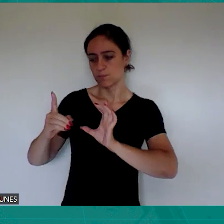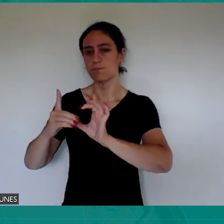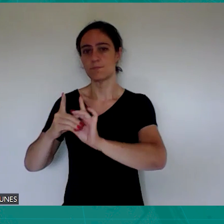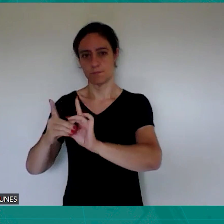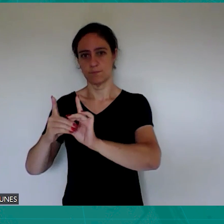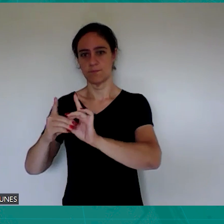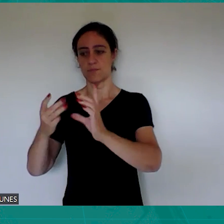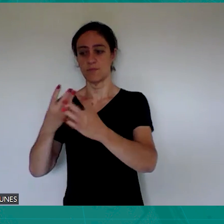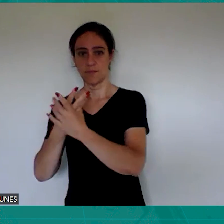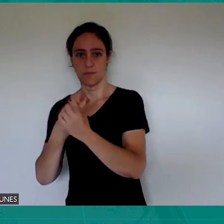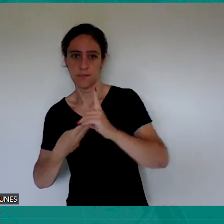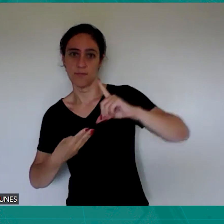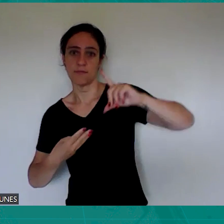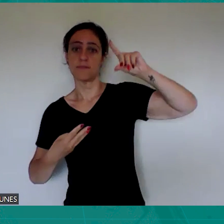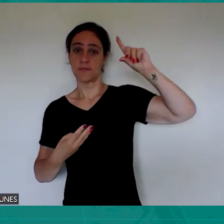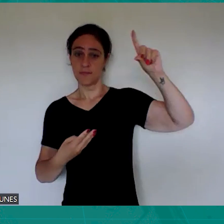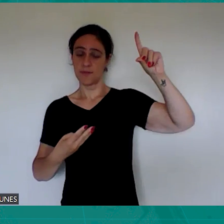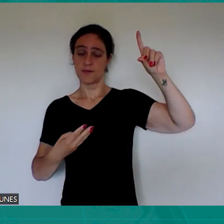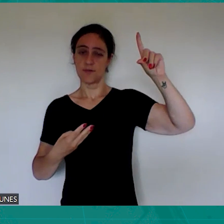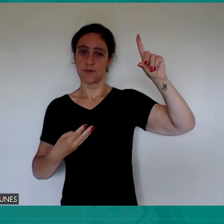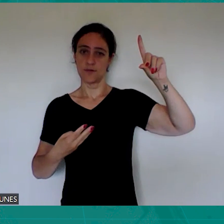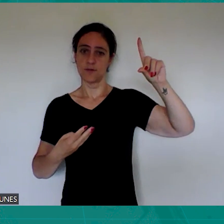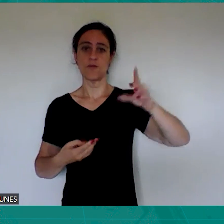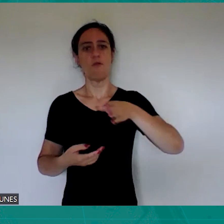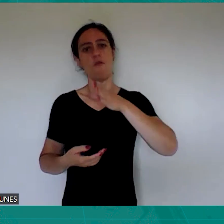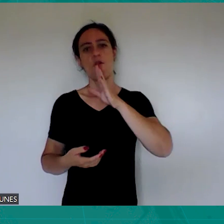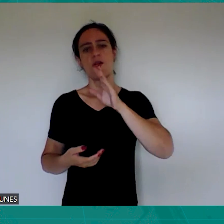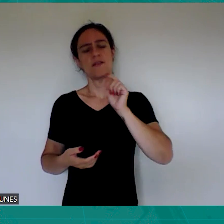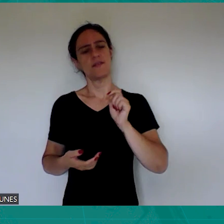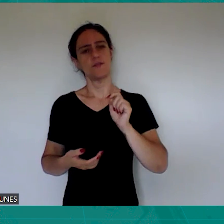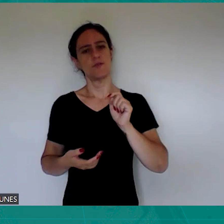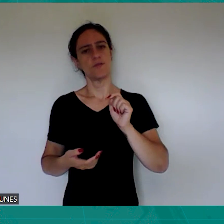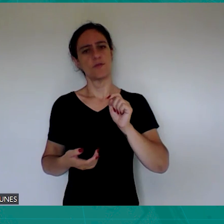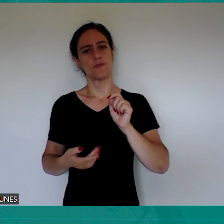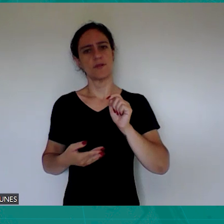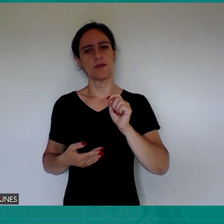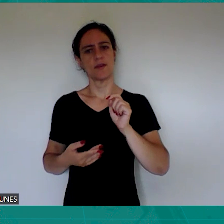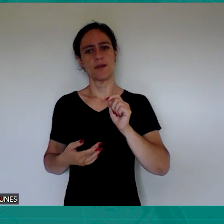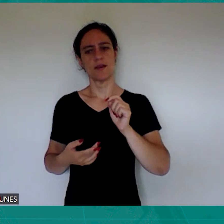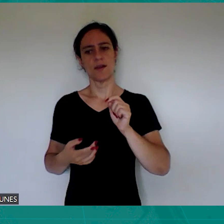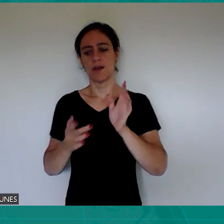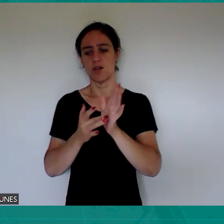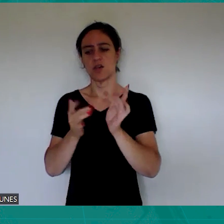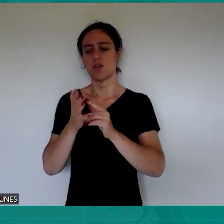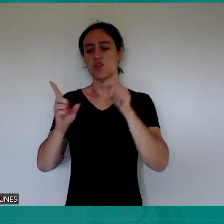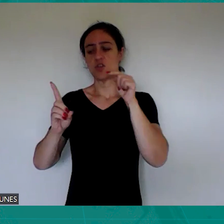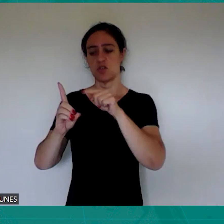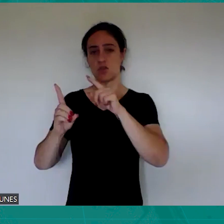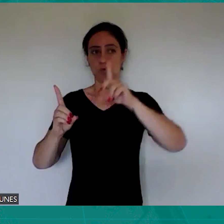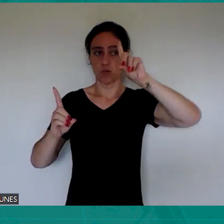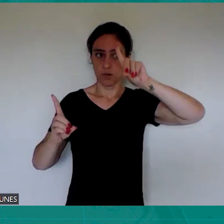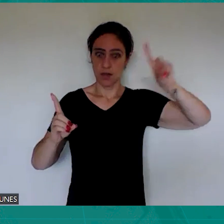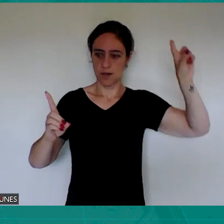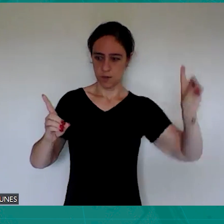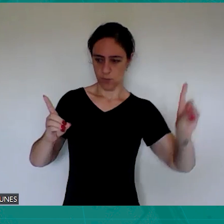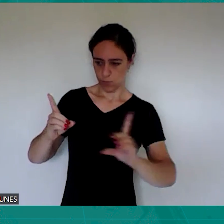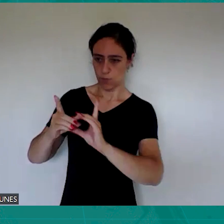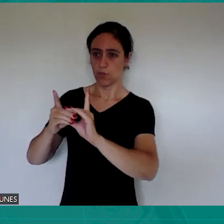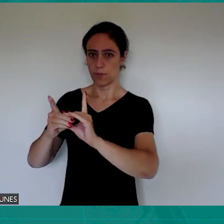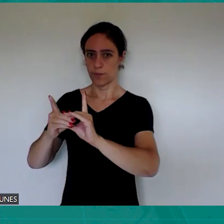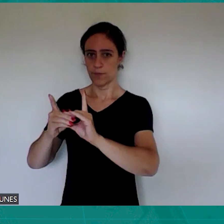né? Vós conhecereis que eu estou em meu Pai, e vós em